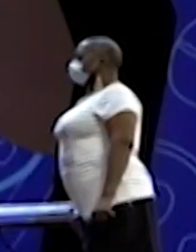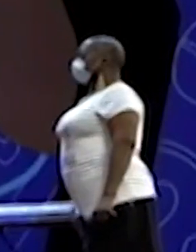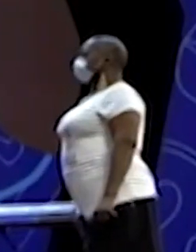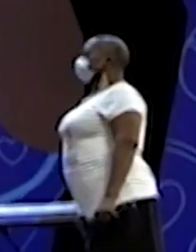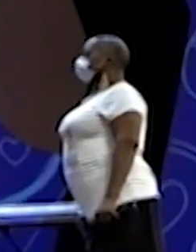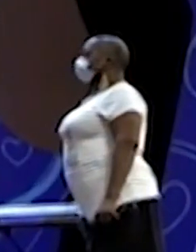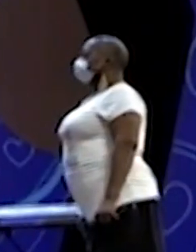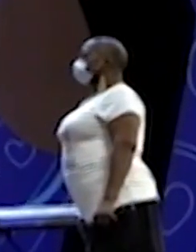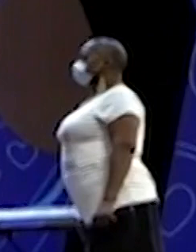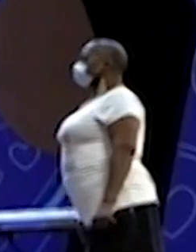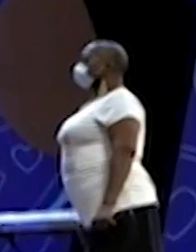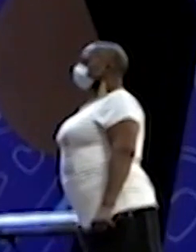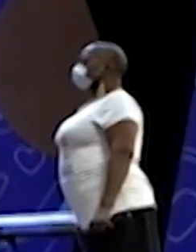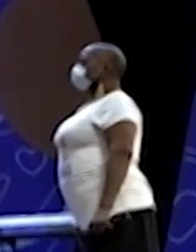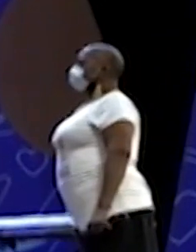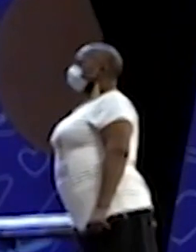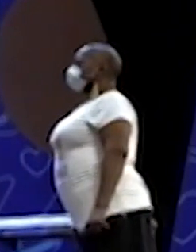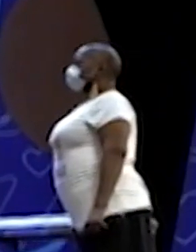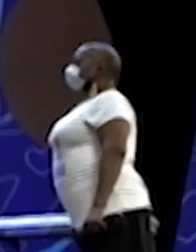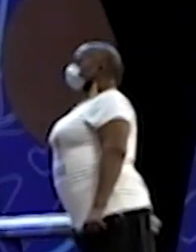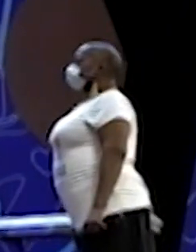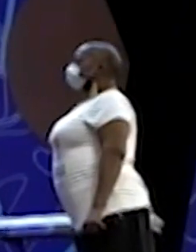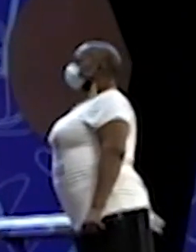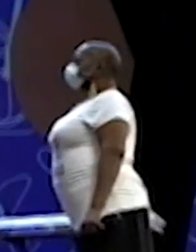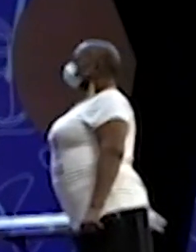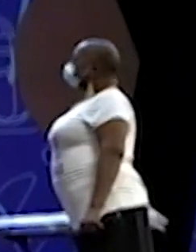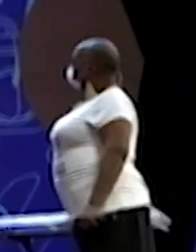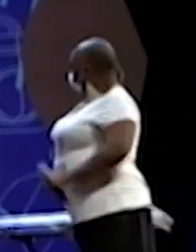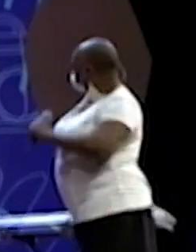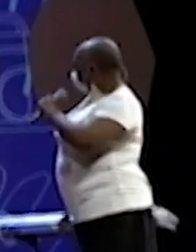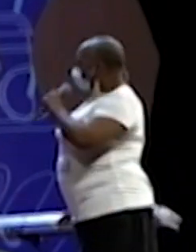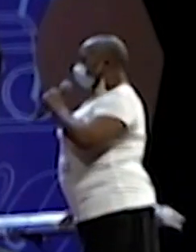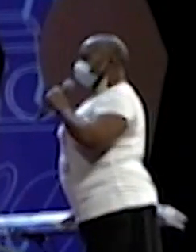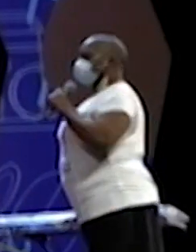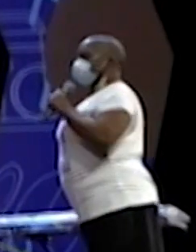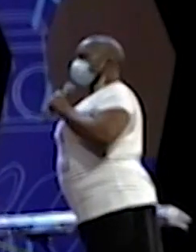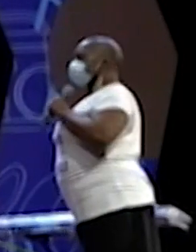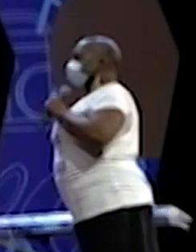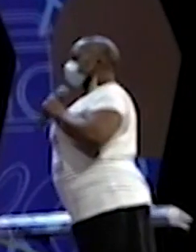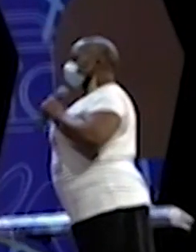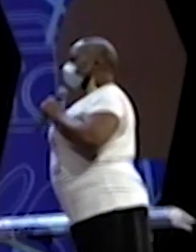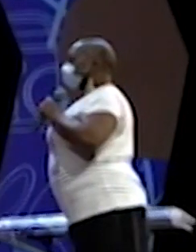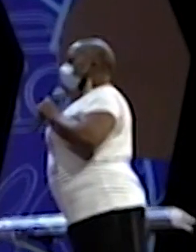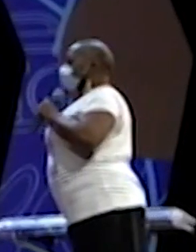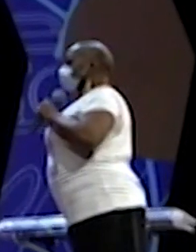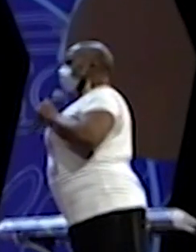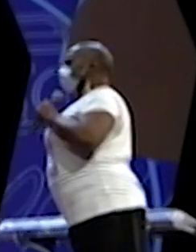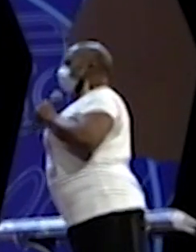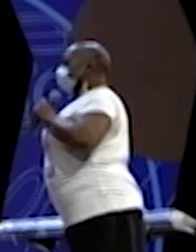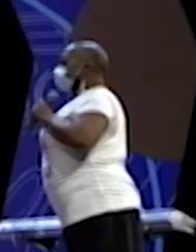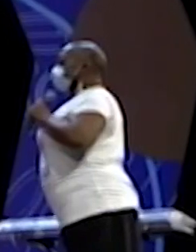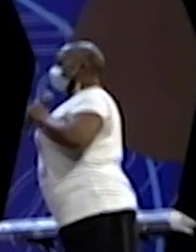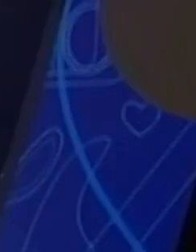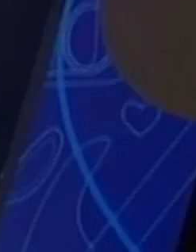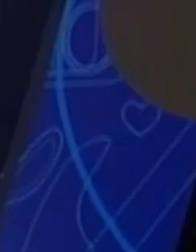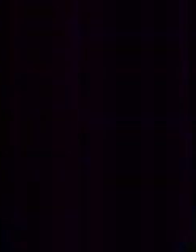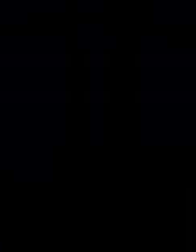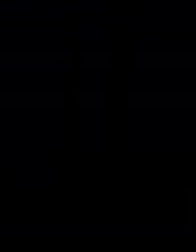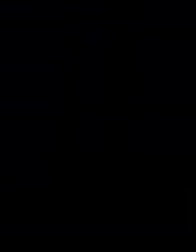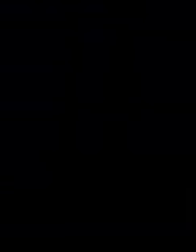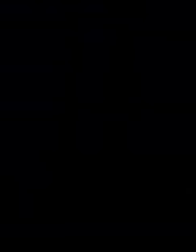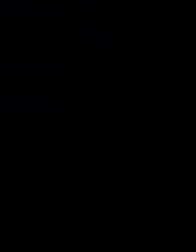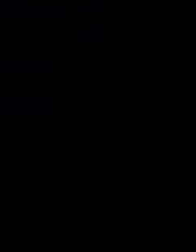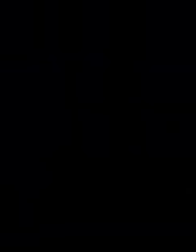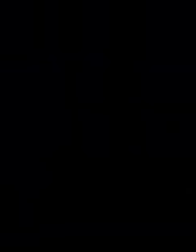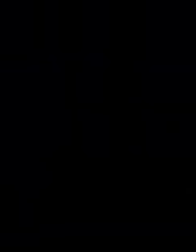que en esta oportunidad beneficiará a 30.000 artistas nacionales quienes fueron afectados económicamente por los efectos de la pandemia. A esa